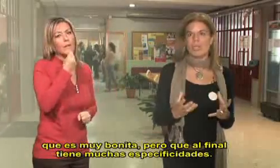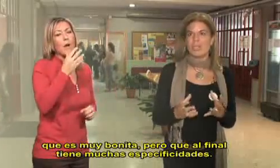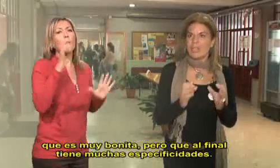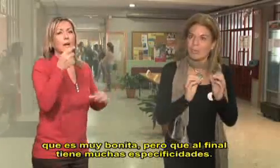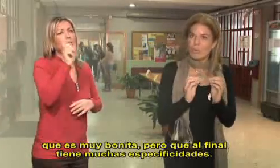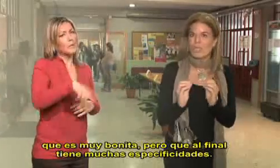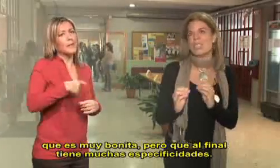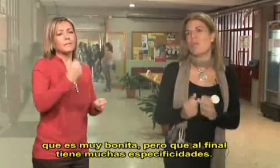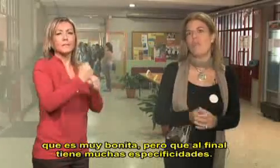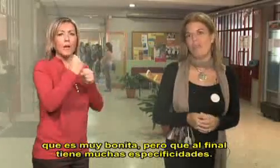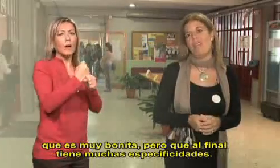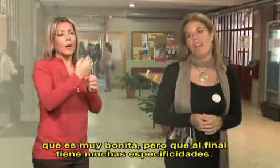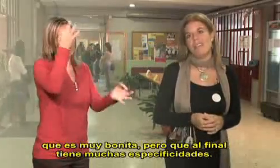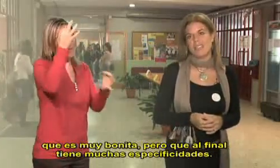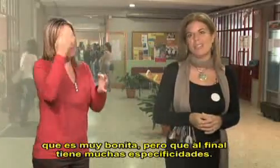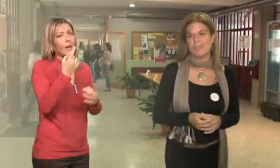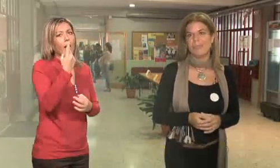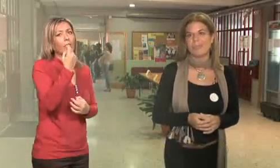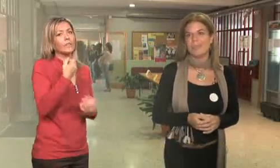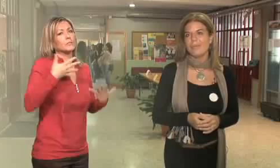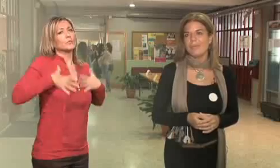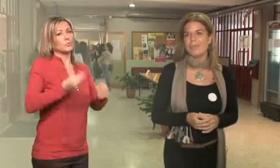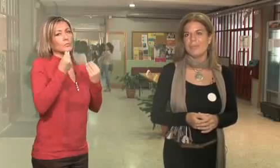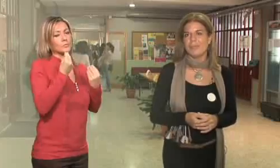final tiene muchas especificidades.